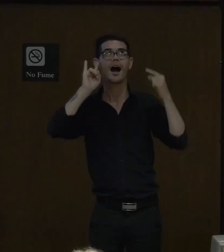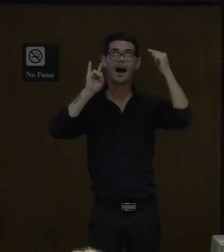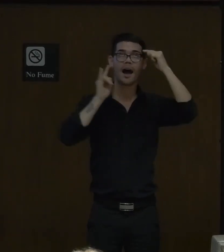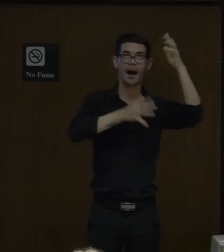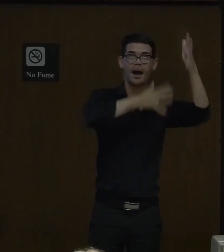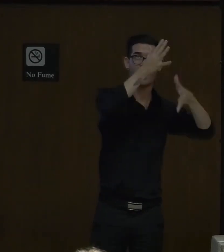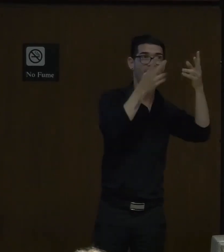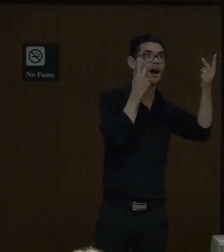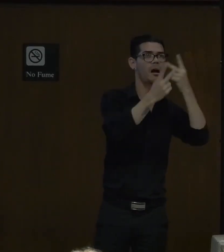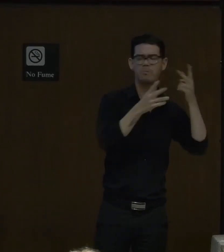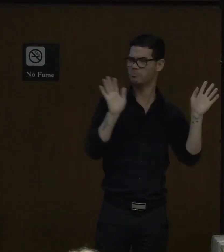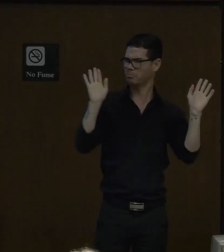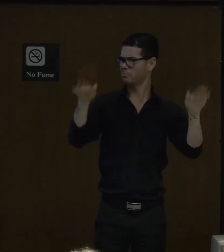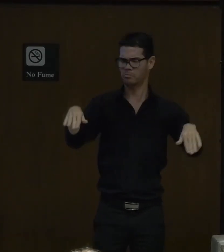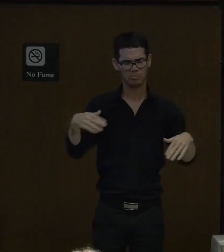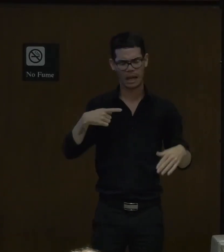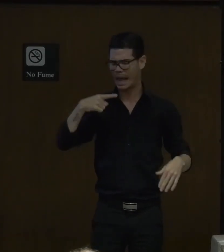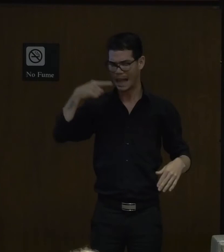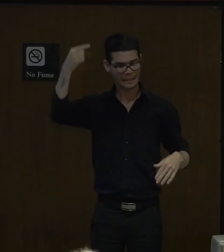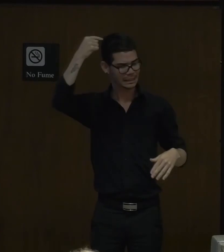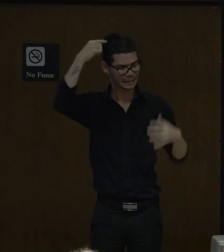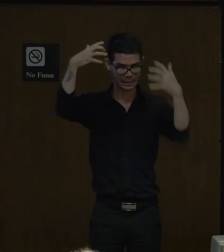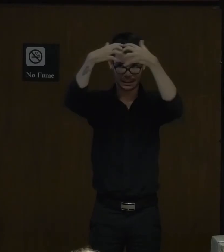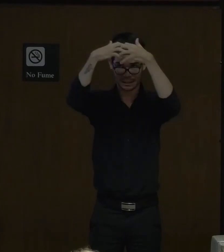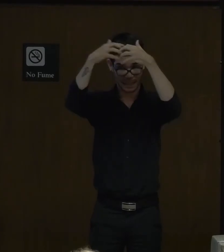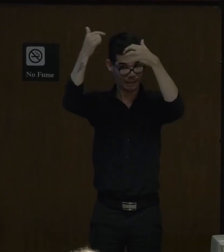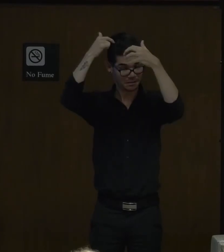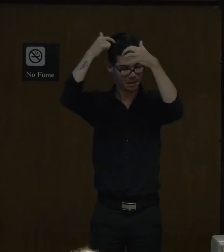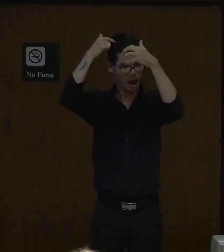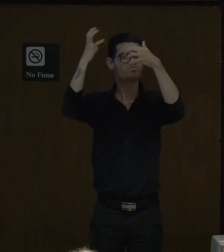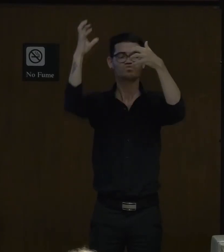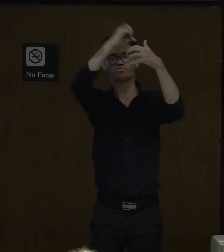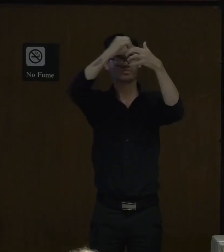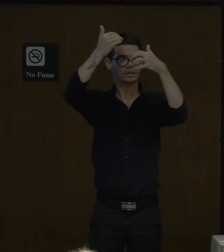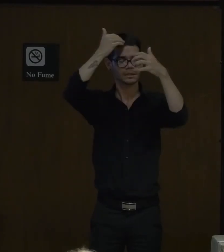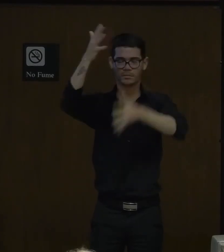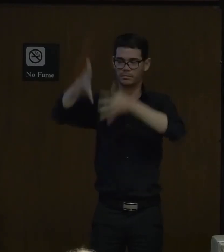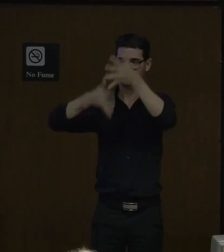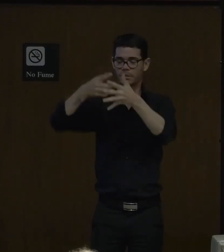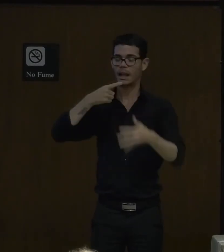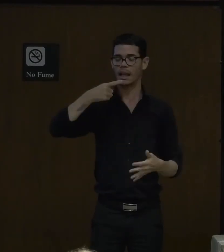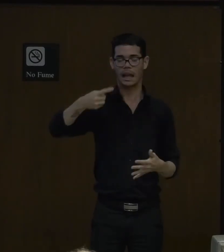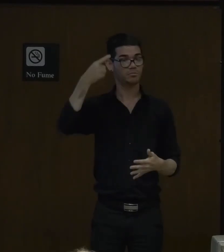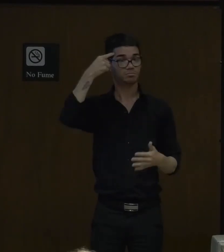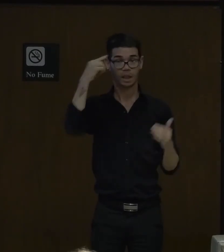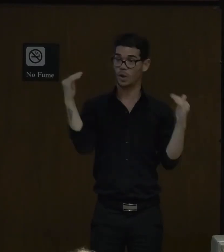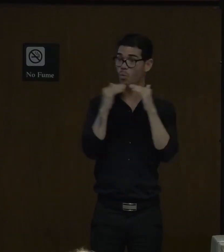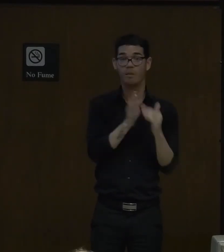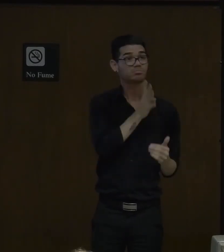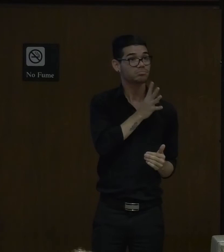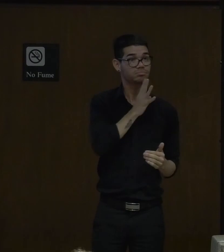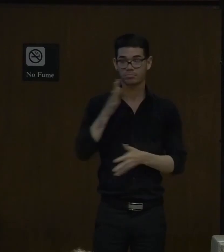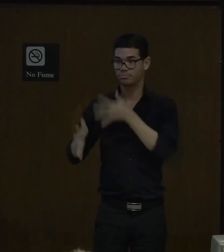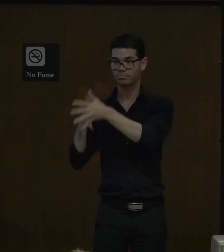cerebro reconoce a la lengua de señas como tal, como una lengua, y la trata de la misma manera que una lengua